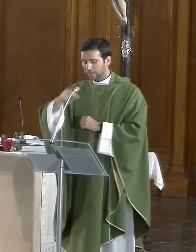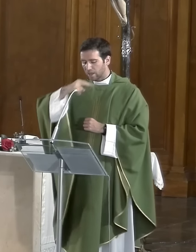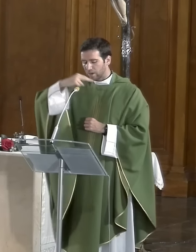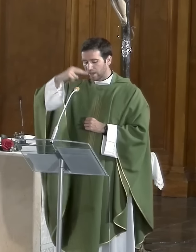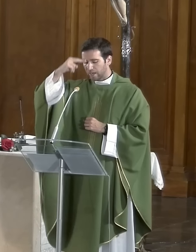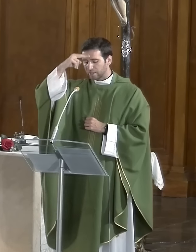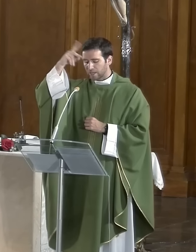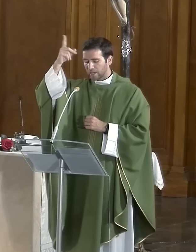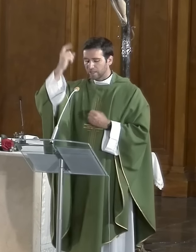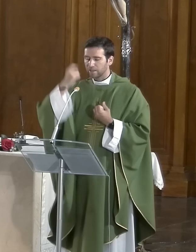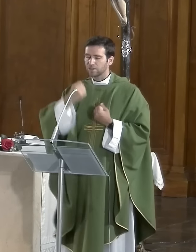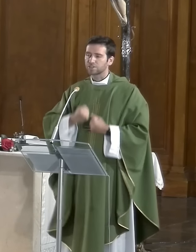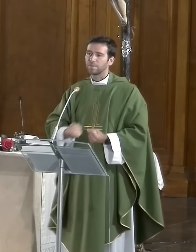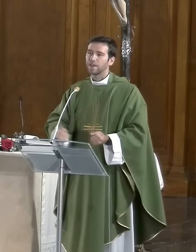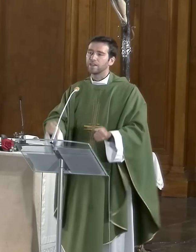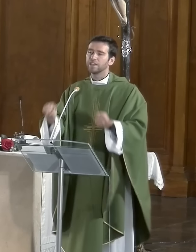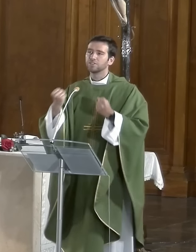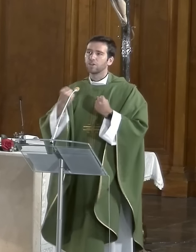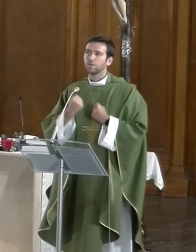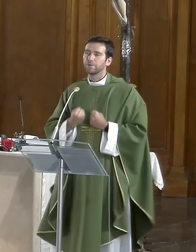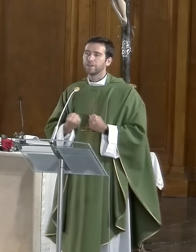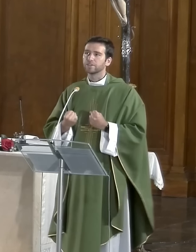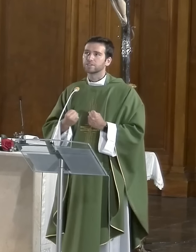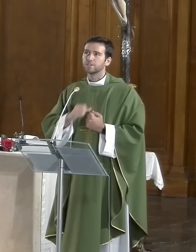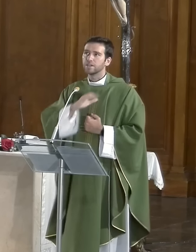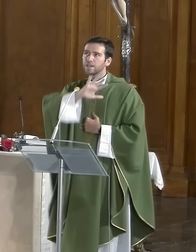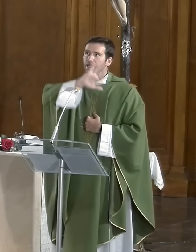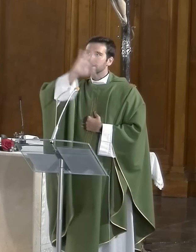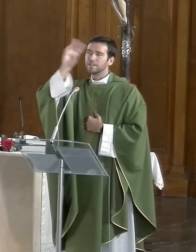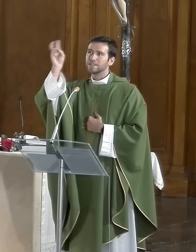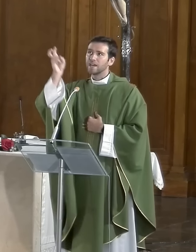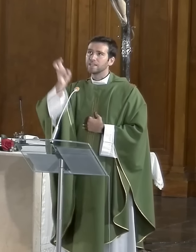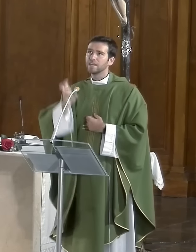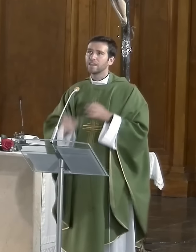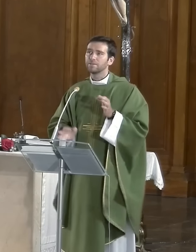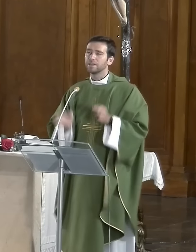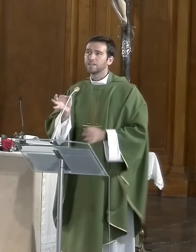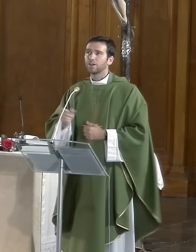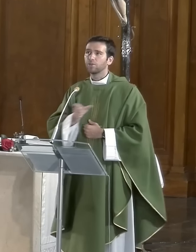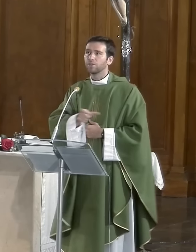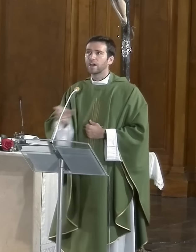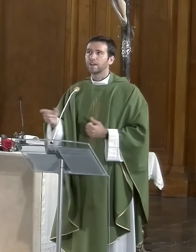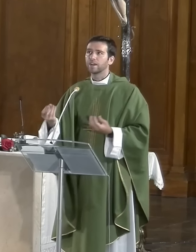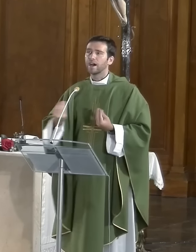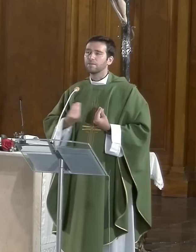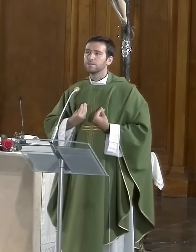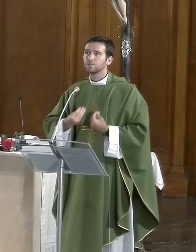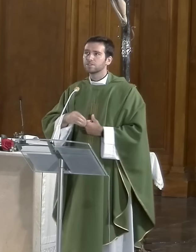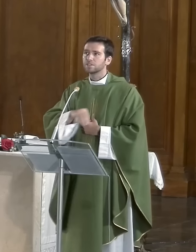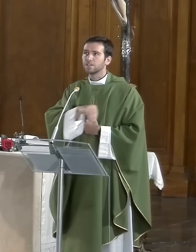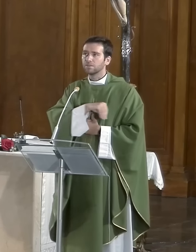a la derecha de Dios Padre Todopoderoso. Desde allí ha de venir a juzgar a vivos y